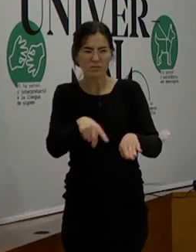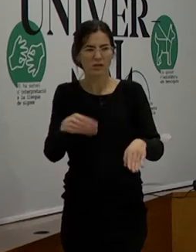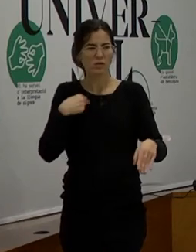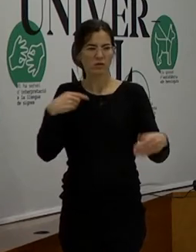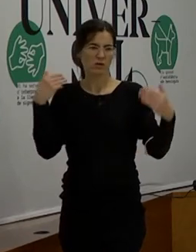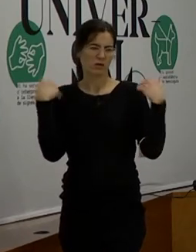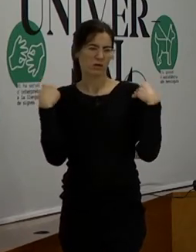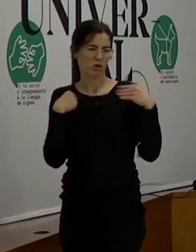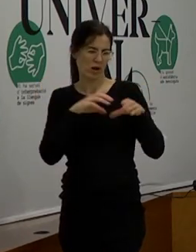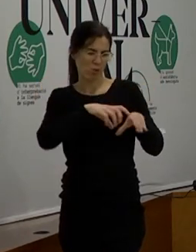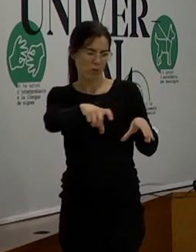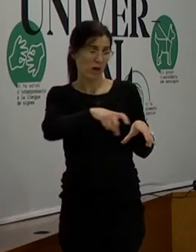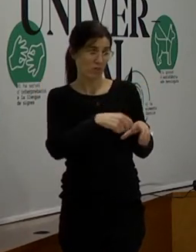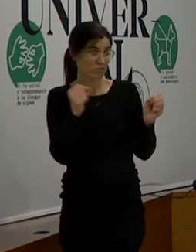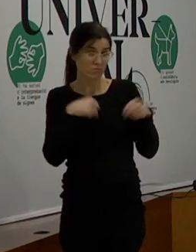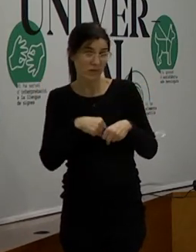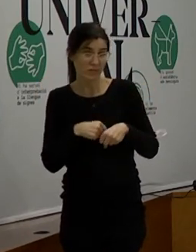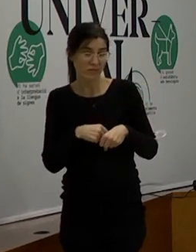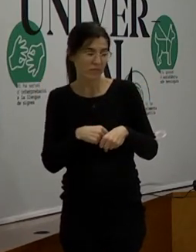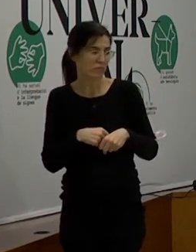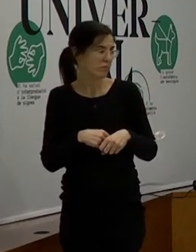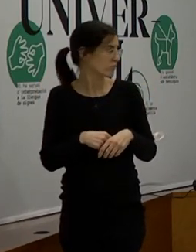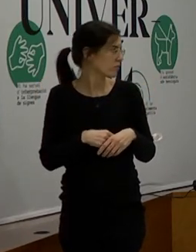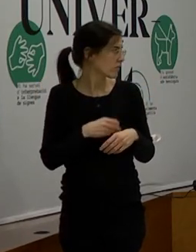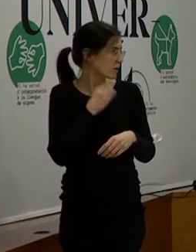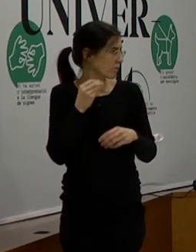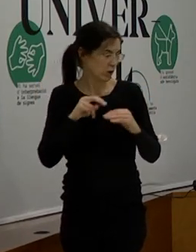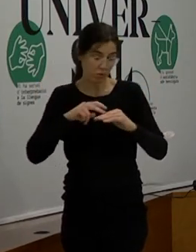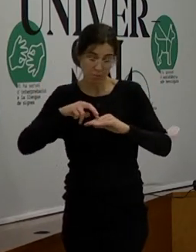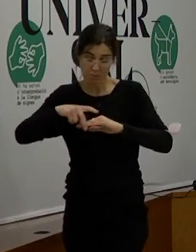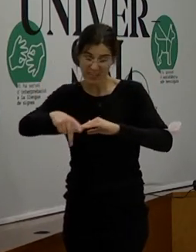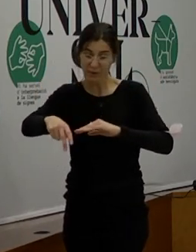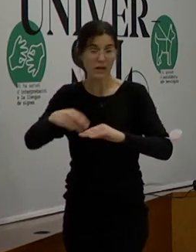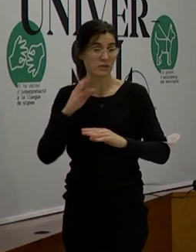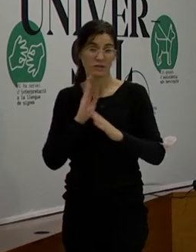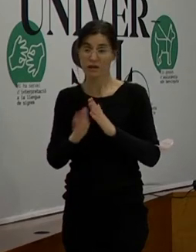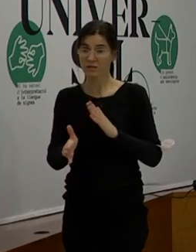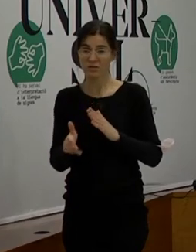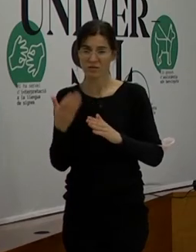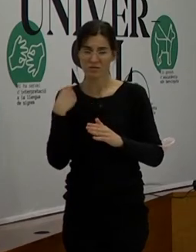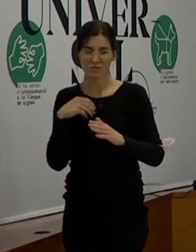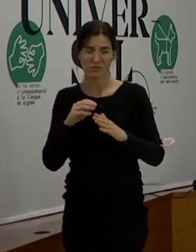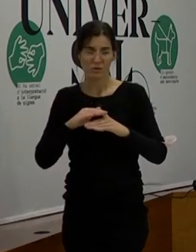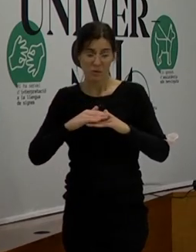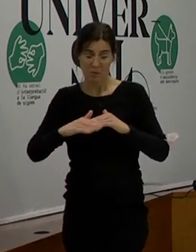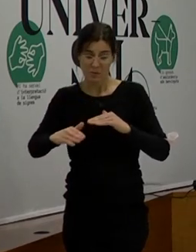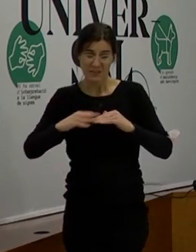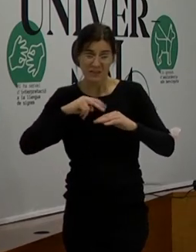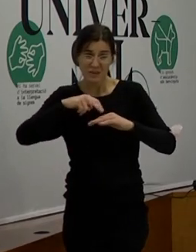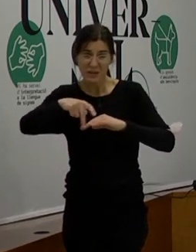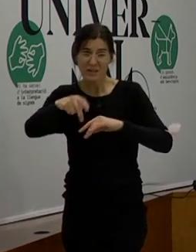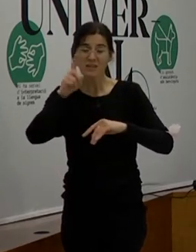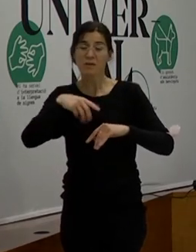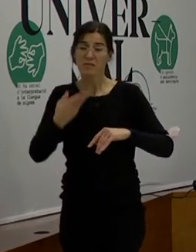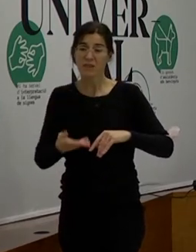la vorera. Estamos? Vale. O sigui, els passos de vianants també serveixen per facilitar